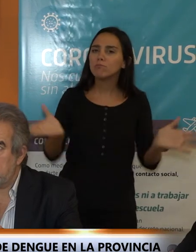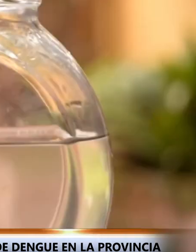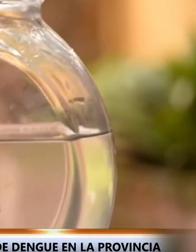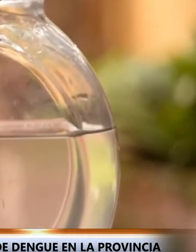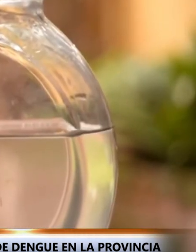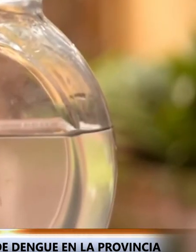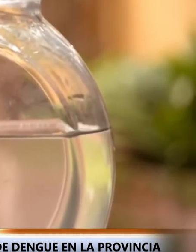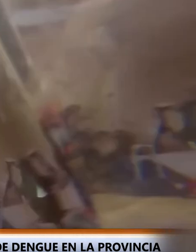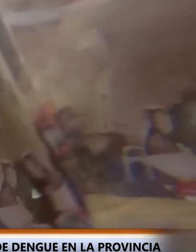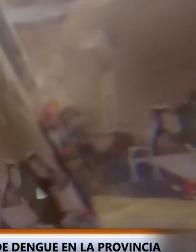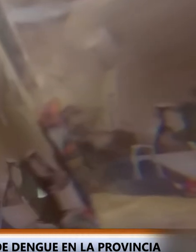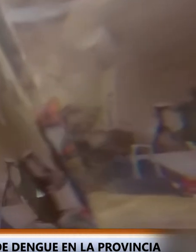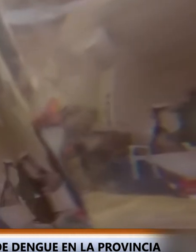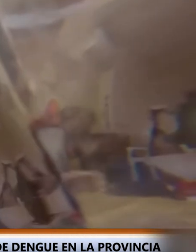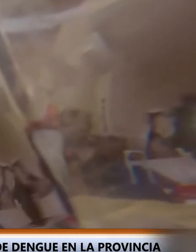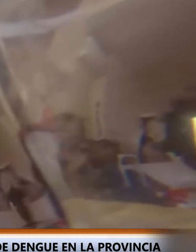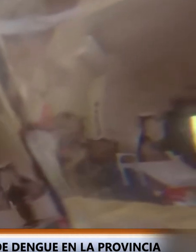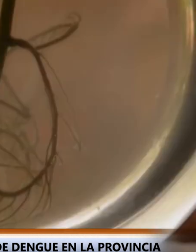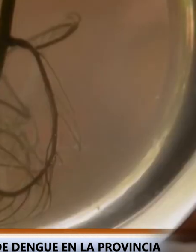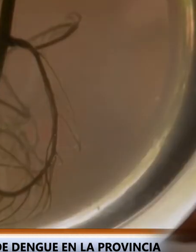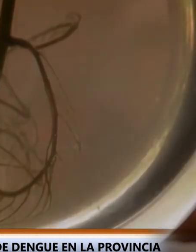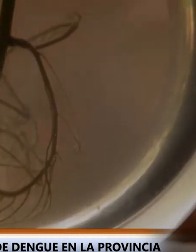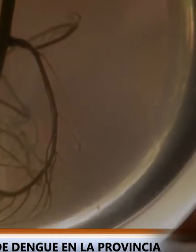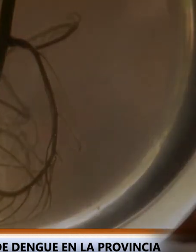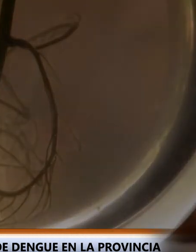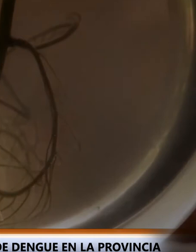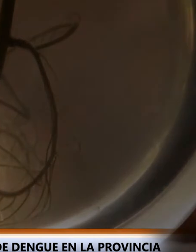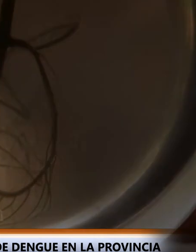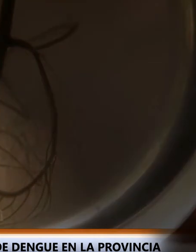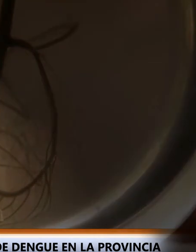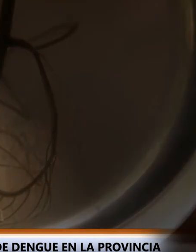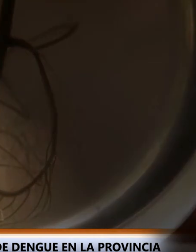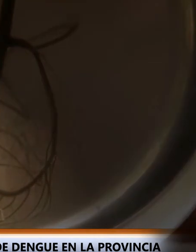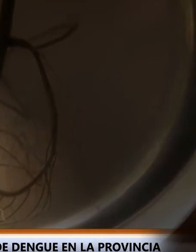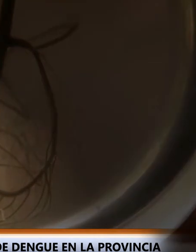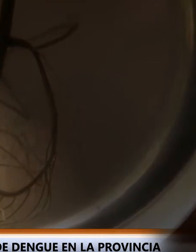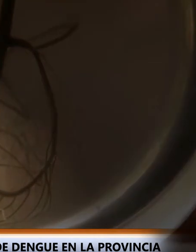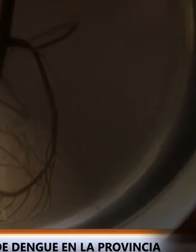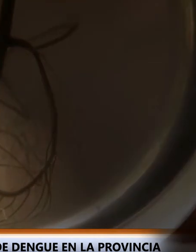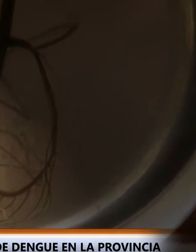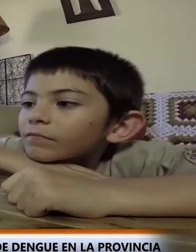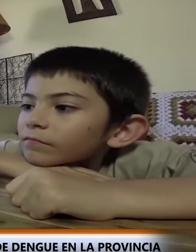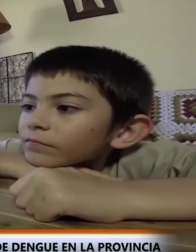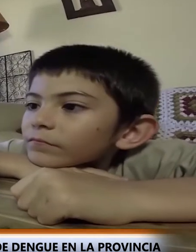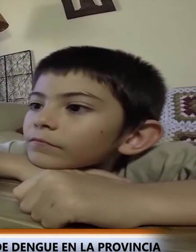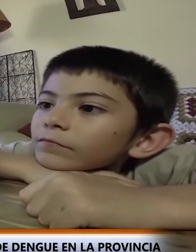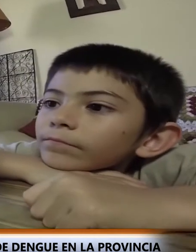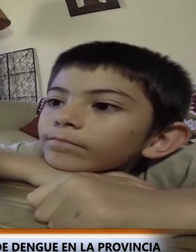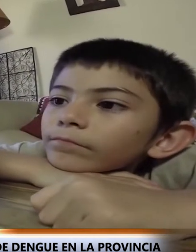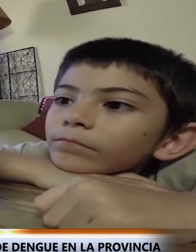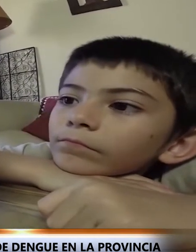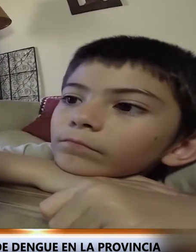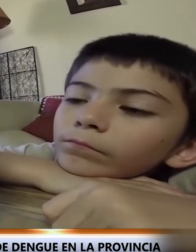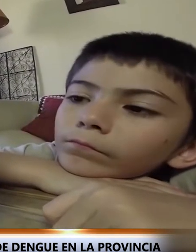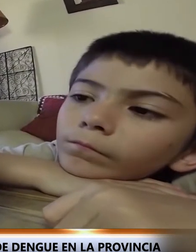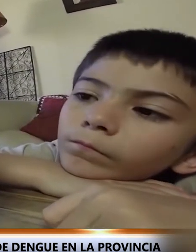vector, al mosquito que es domiciliario. Con respecto a la semana anterior, nosotros tenemos un aumento del 55% del total de los